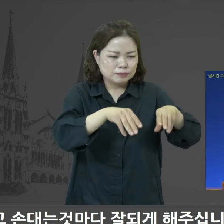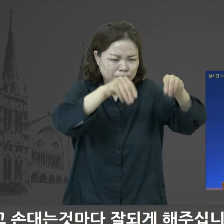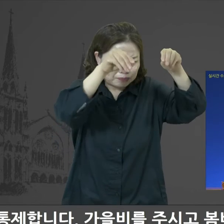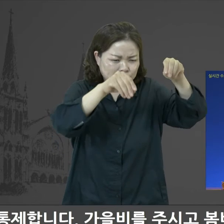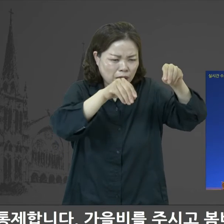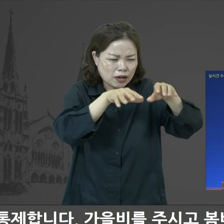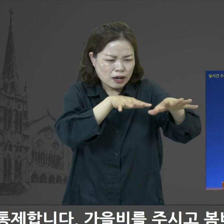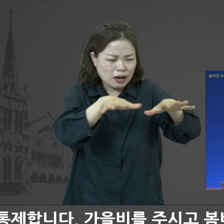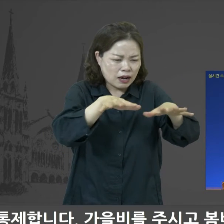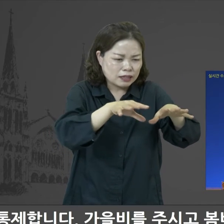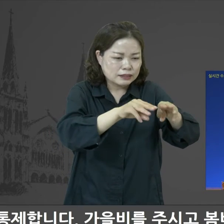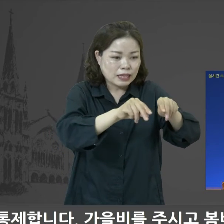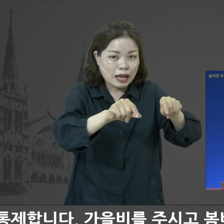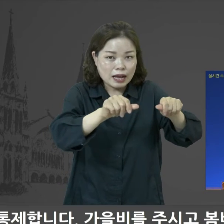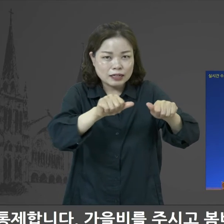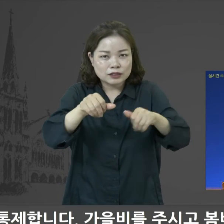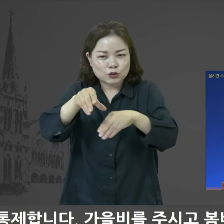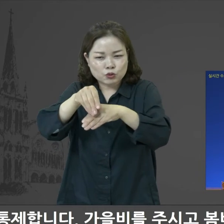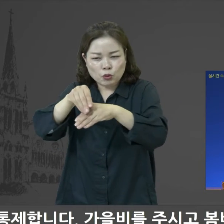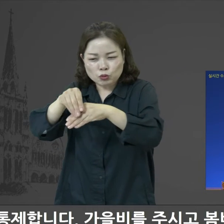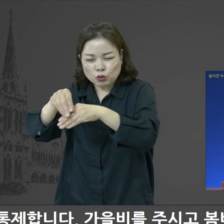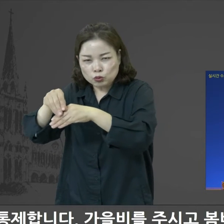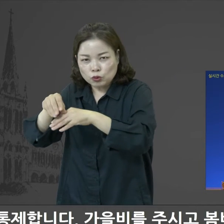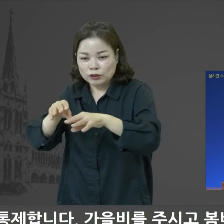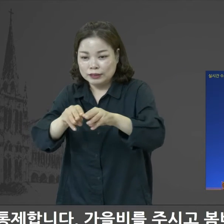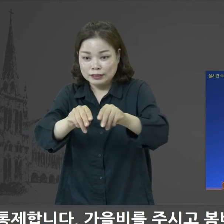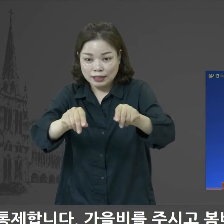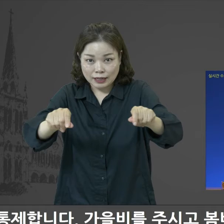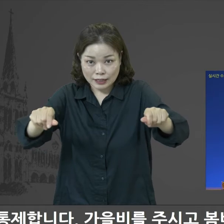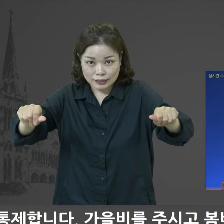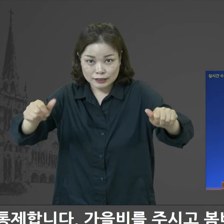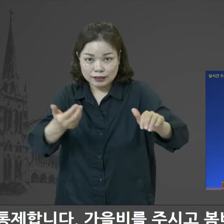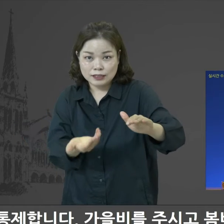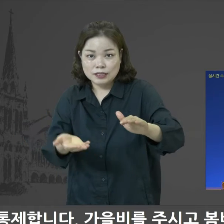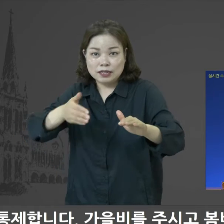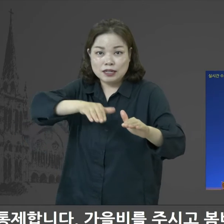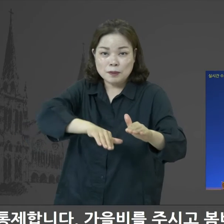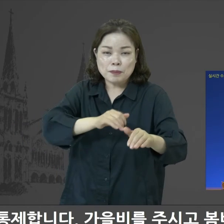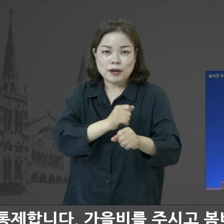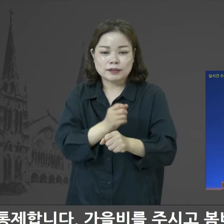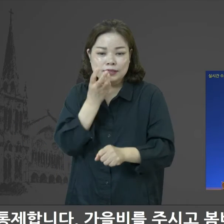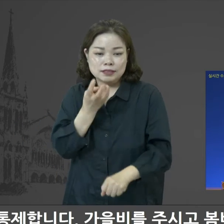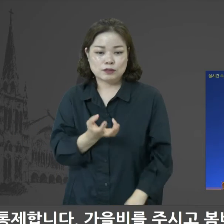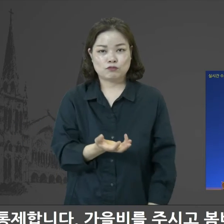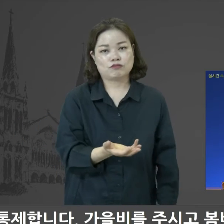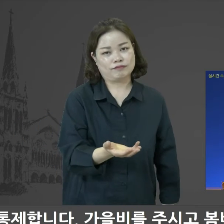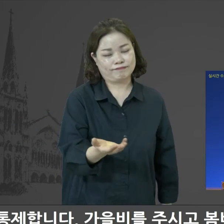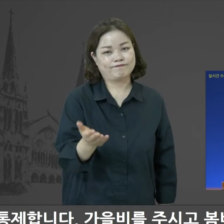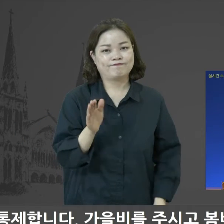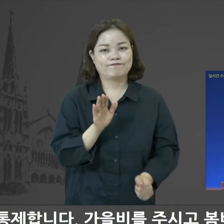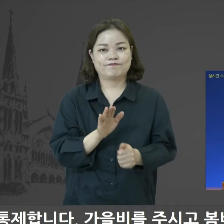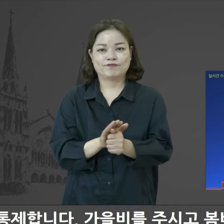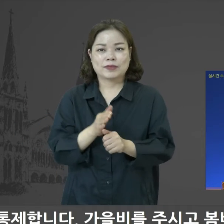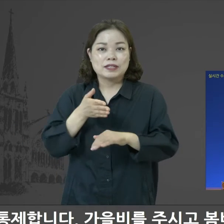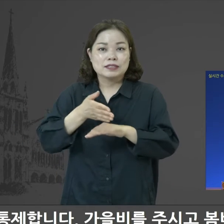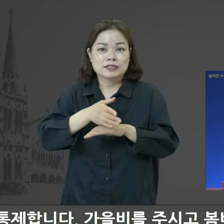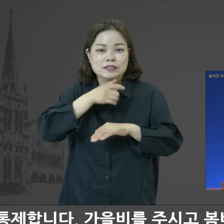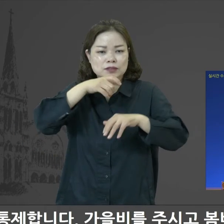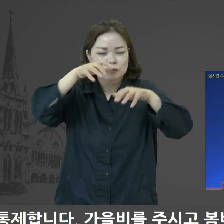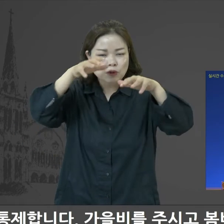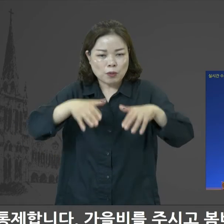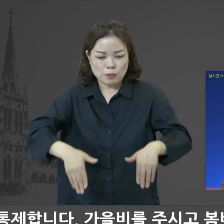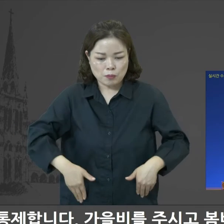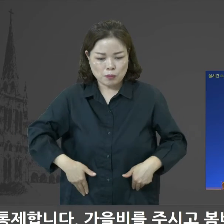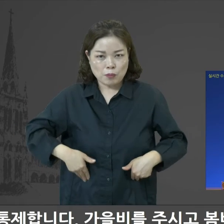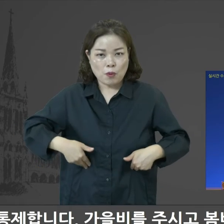갈라졌는데 그 땅을 촉촉하게 적셔주어서 땅을 개간할 수 있게 하고 씨를 뿌릴 수 있도록 도와줍니다. 늦은 비는